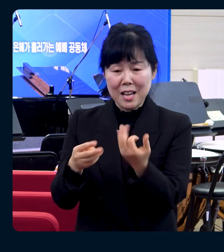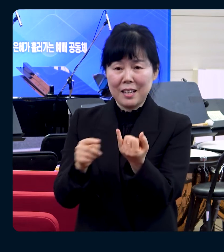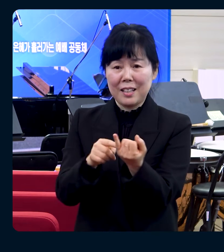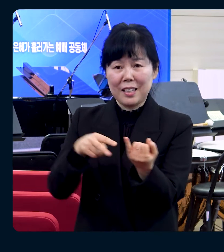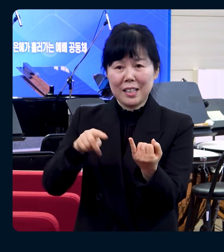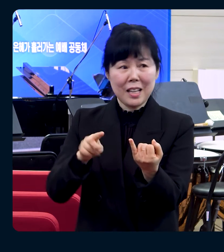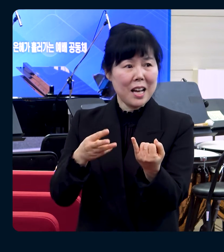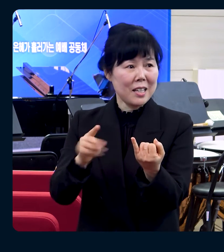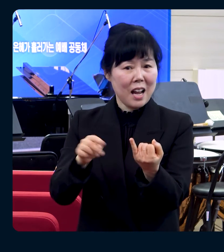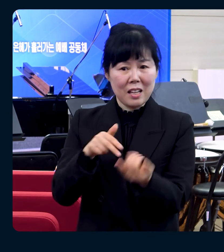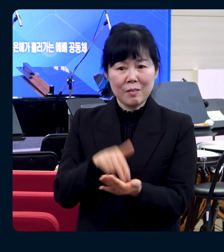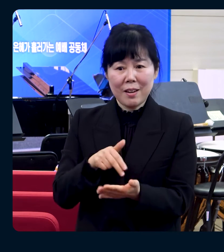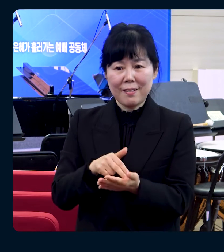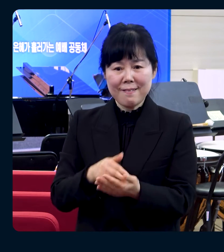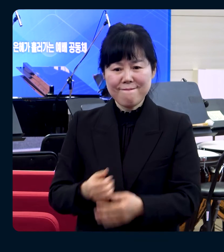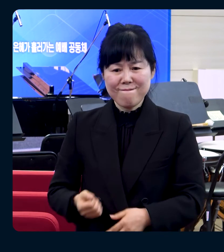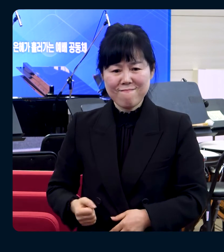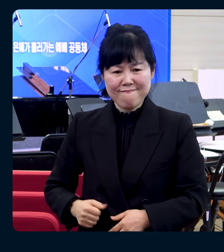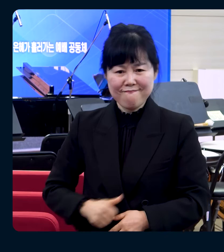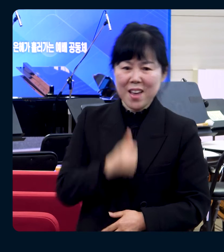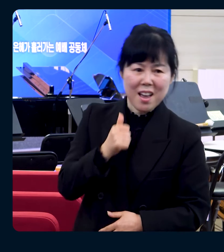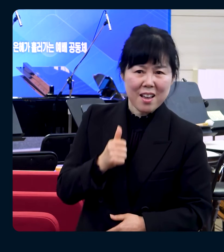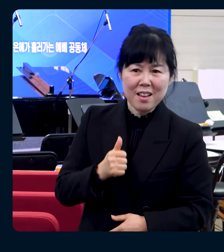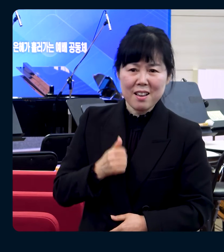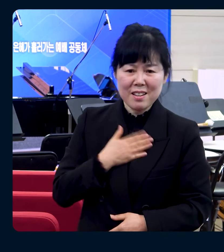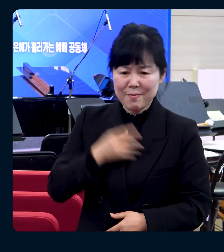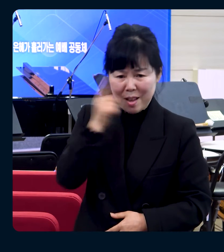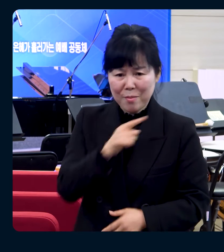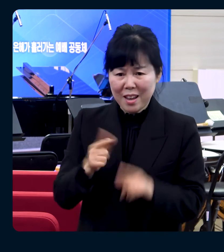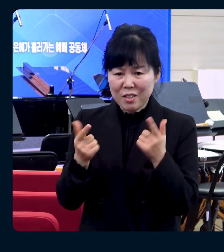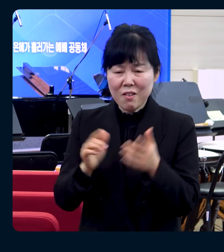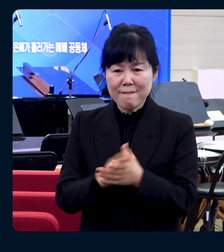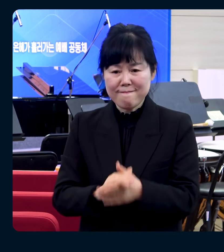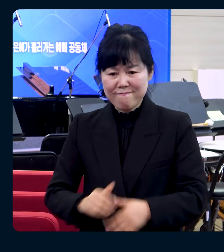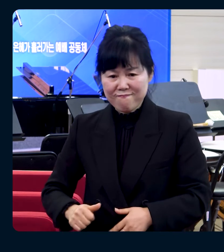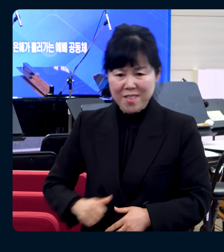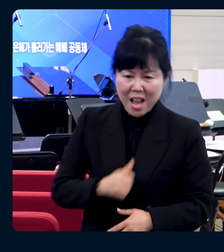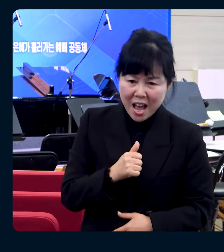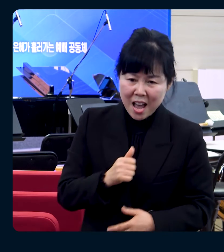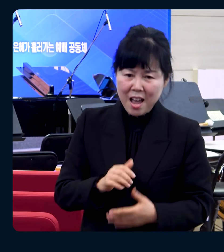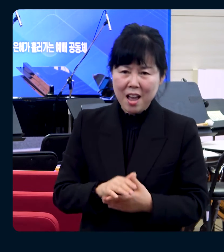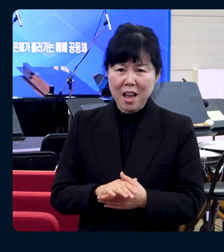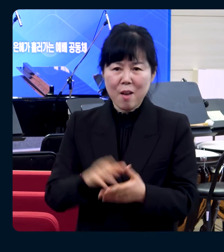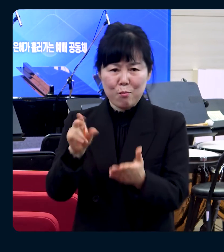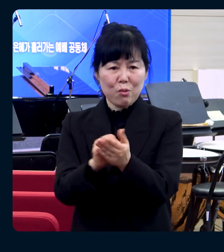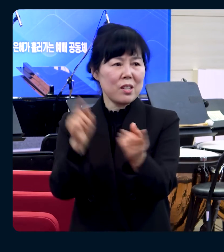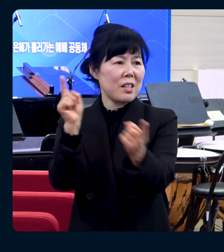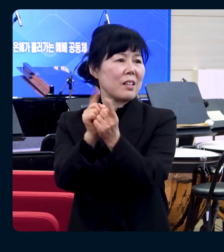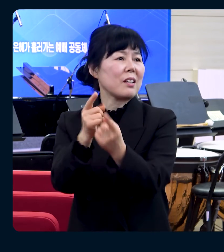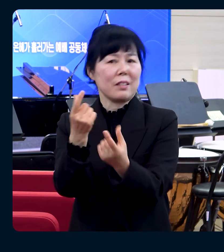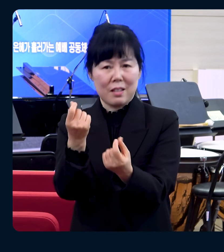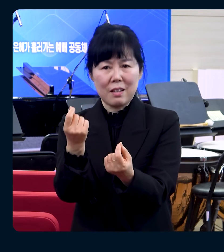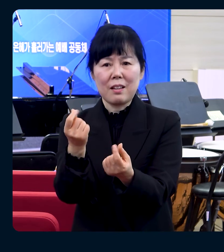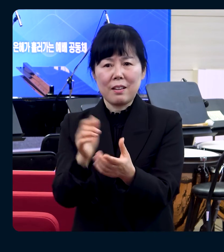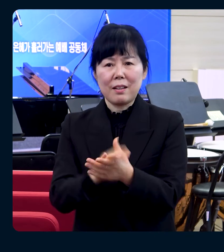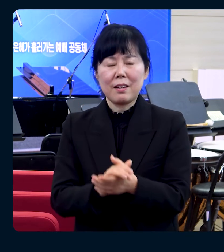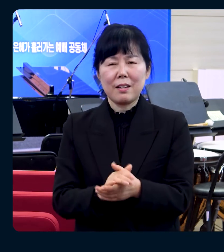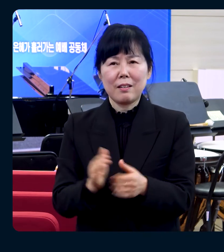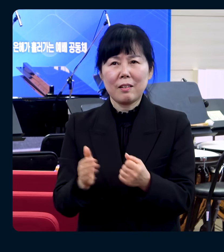사라가 열을 받기 시작했어요. 단지 기분 나쁘다가 아니에요. 여인의 직감으로 이건 문제가 된다는